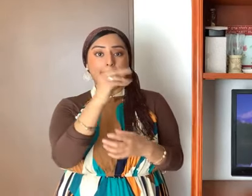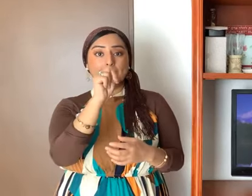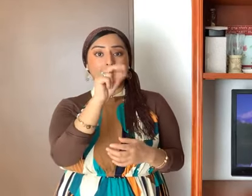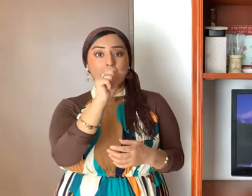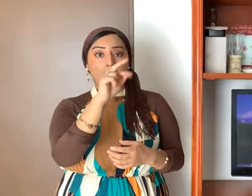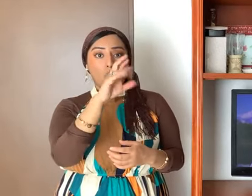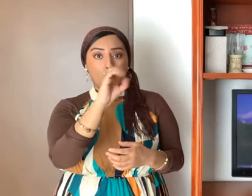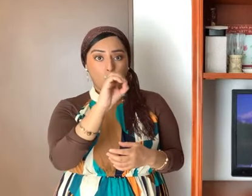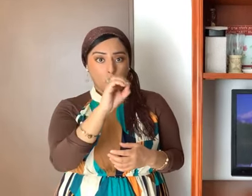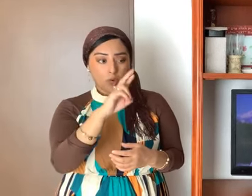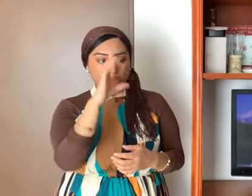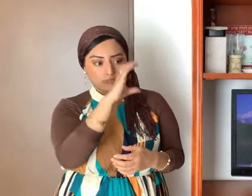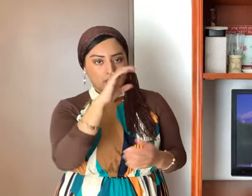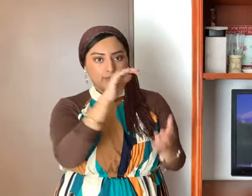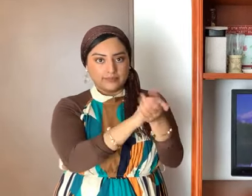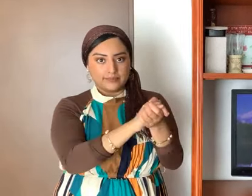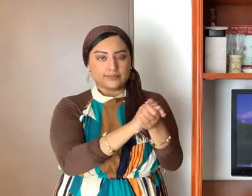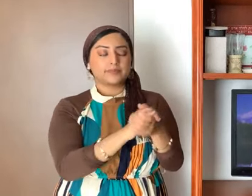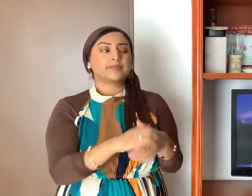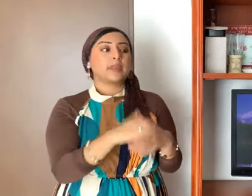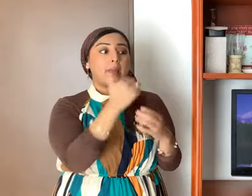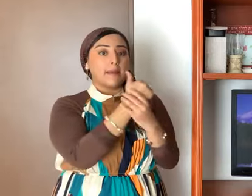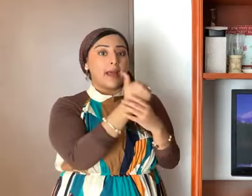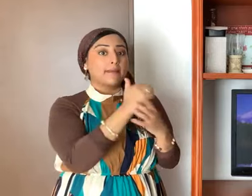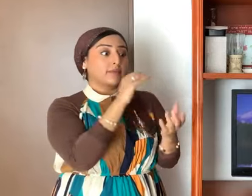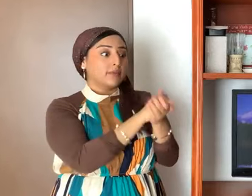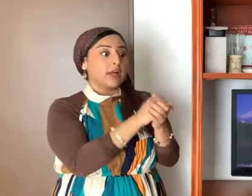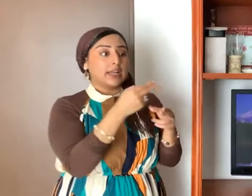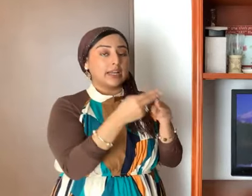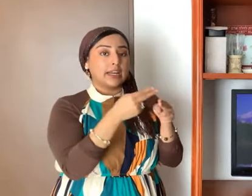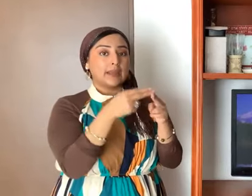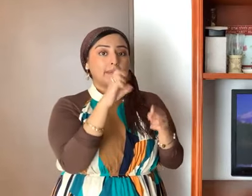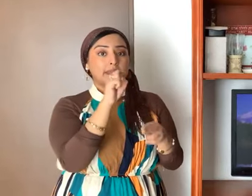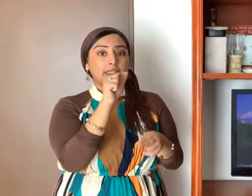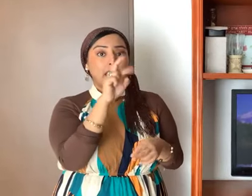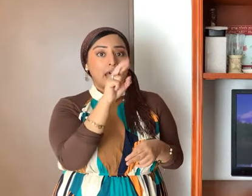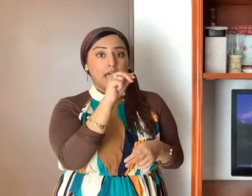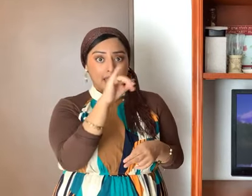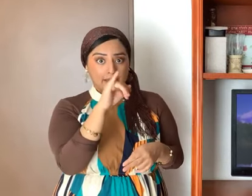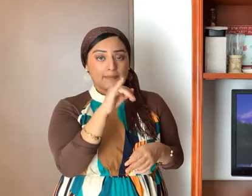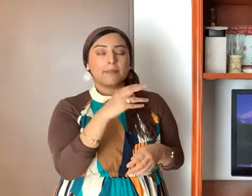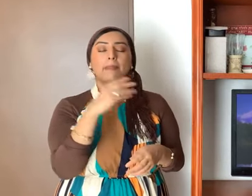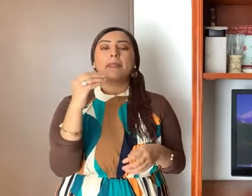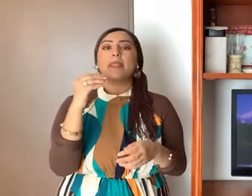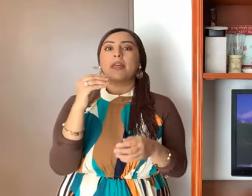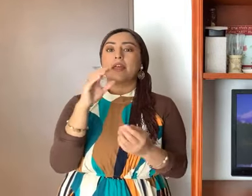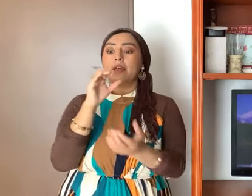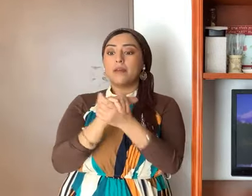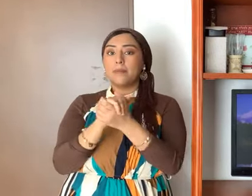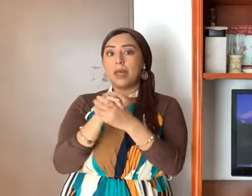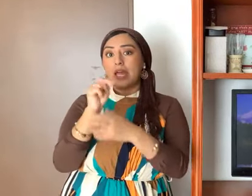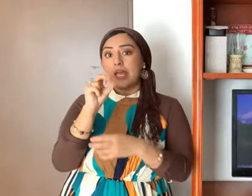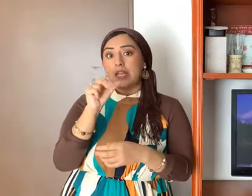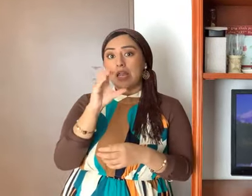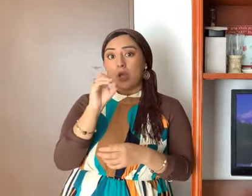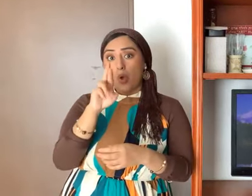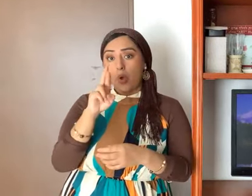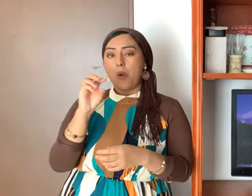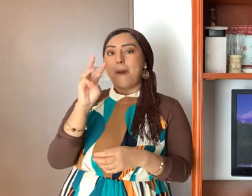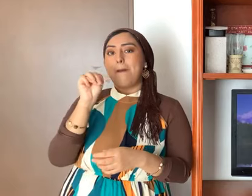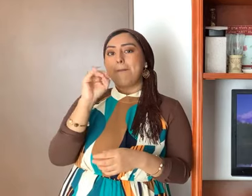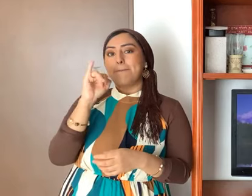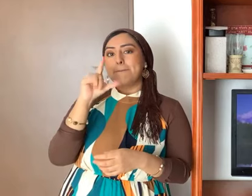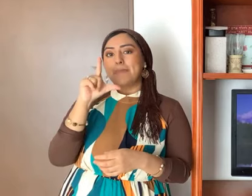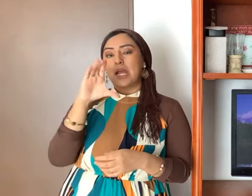sí mujeres. El nombre de la mujer de Abraham era Sarai, y el nombre de la mujer de Nacor, Milca, hija